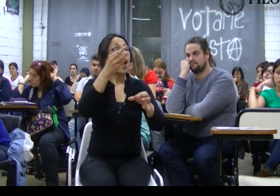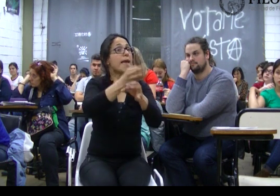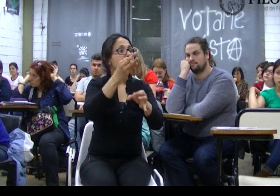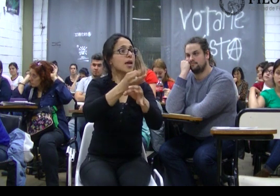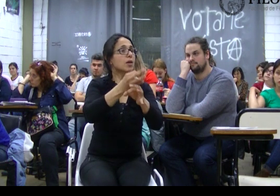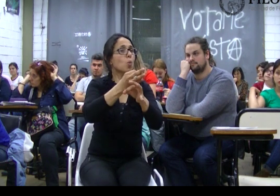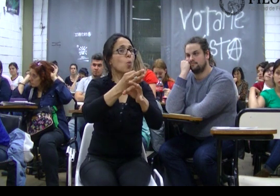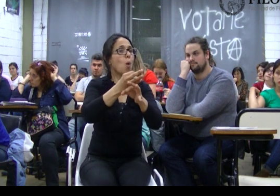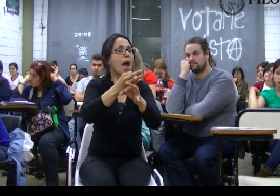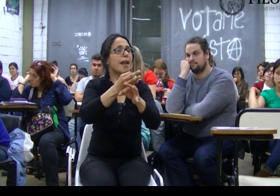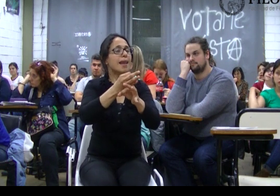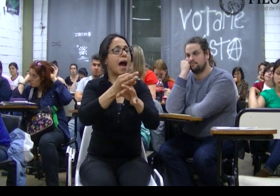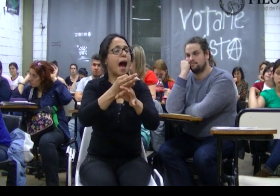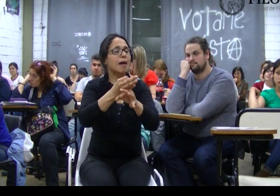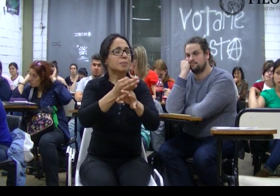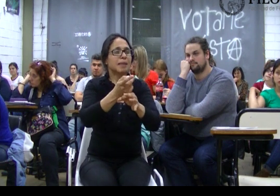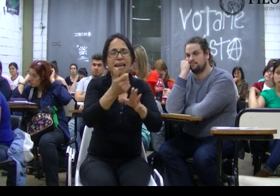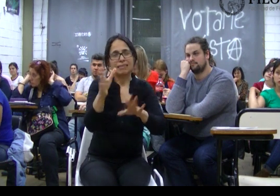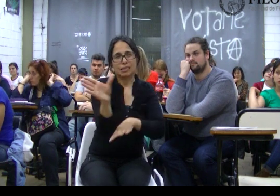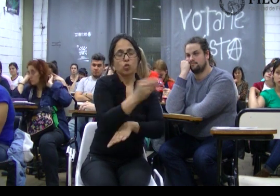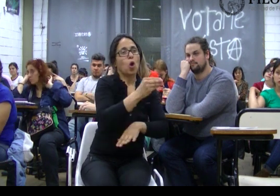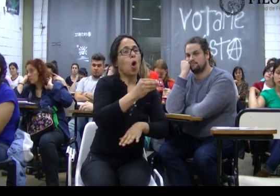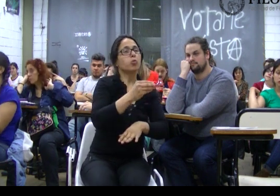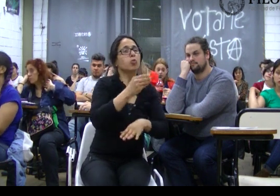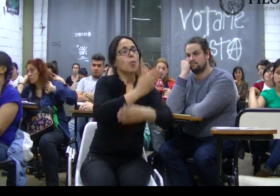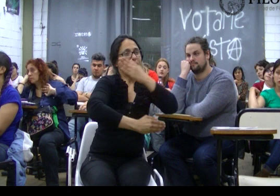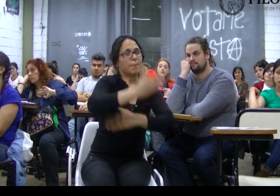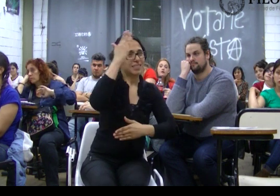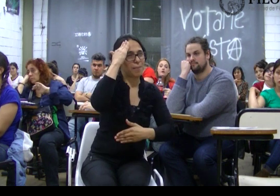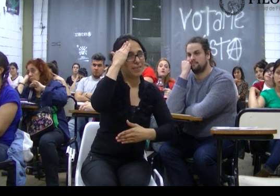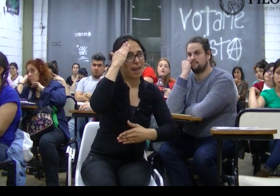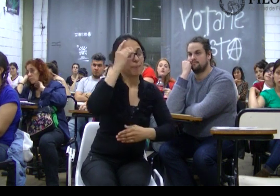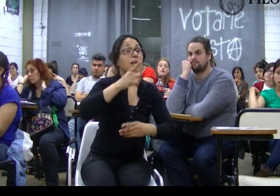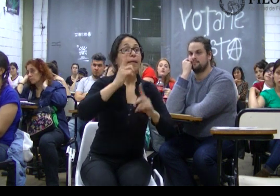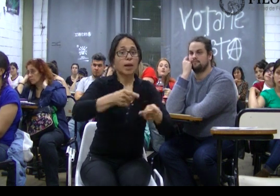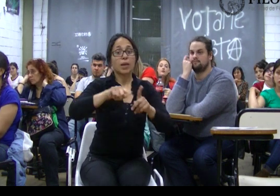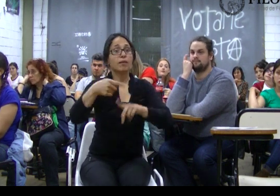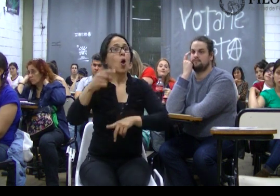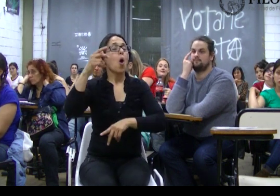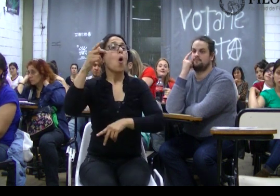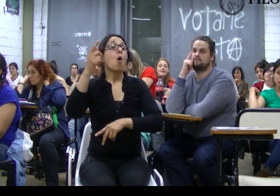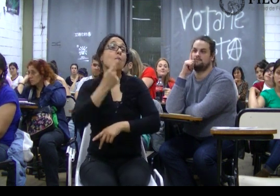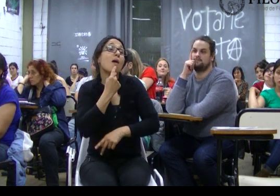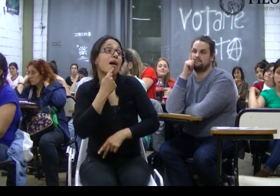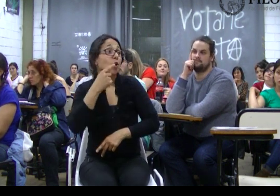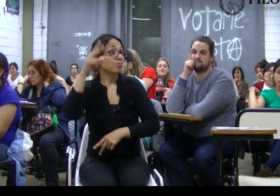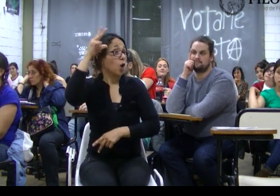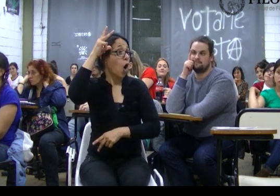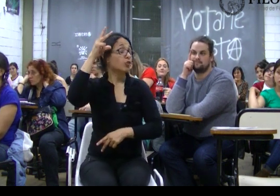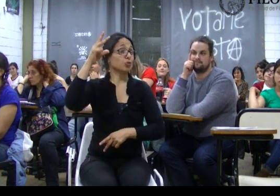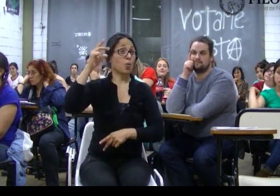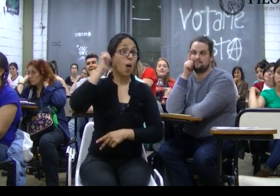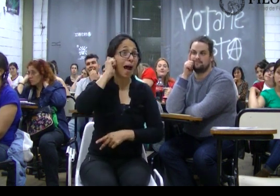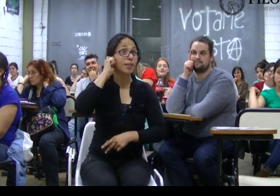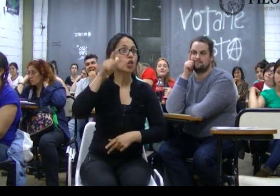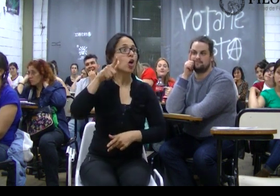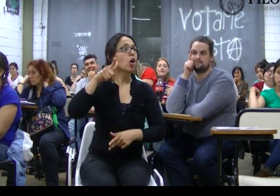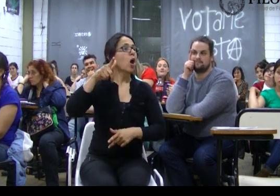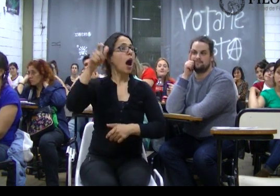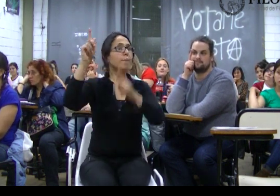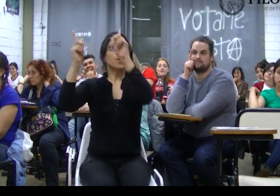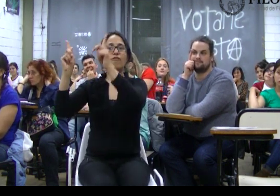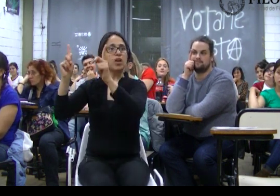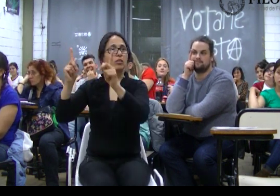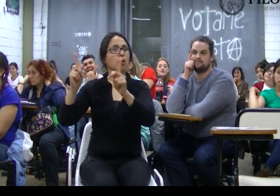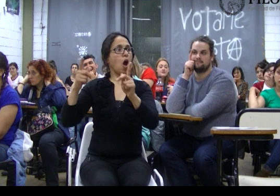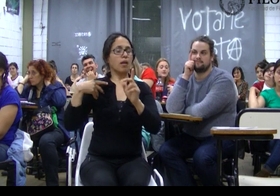diagnóstico de discapacidad intelectual. Un niñito de 8 años que le tocaba el culo a las maestras todas las mañanas para saludarlas, y el